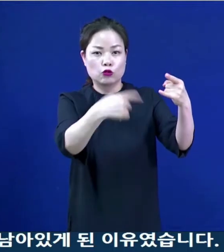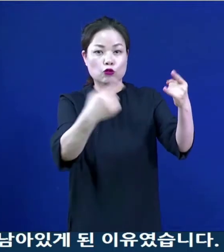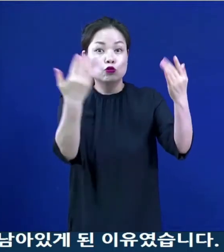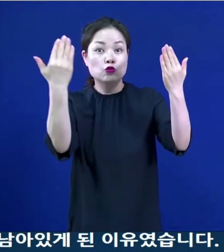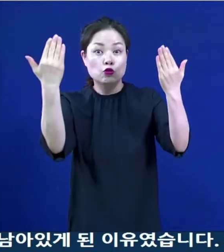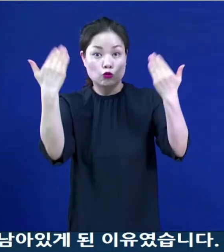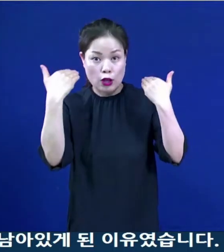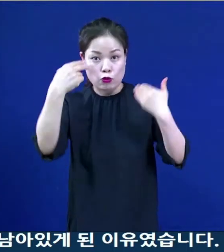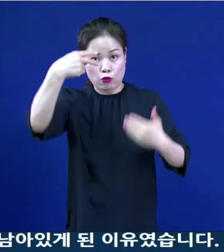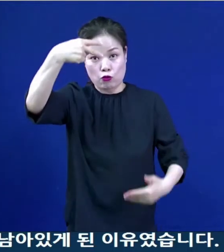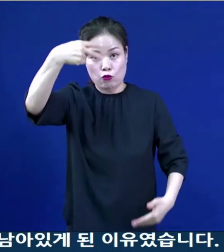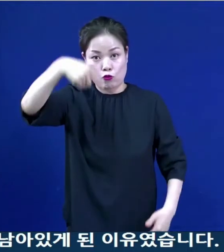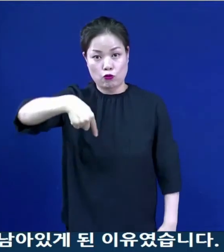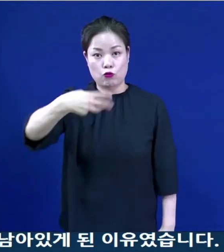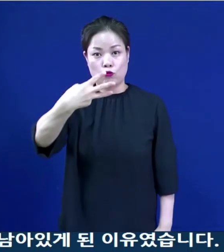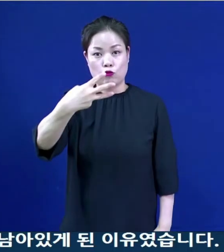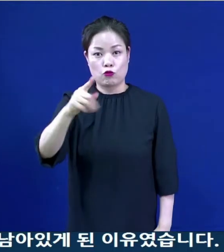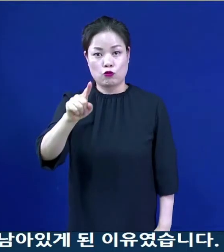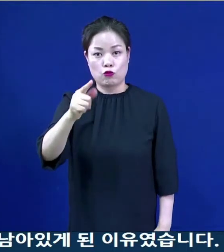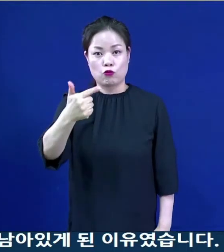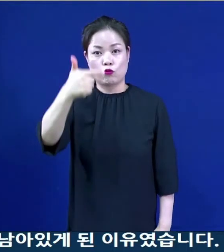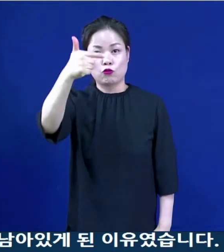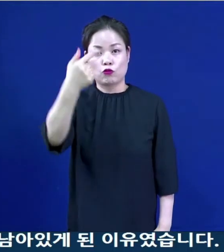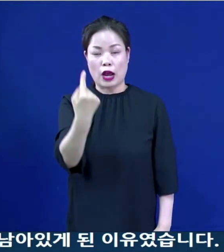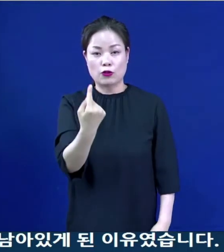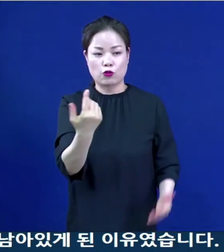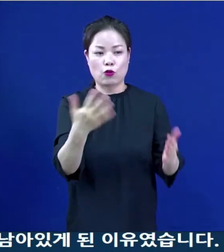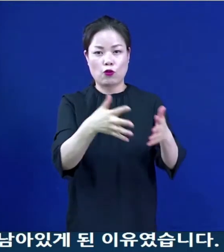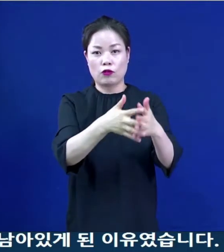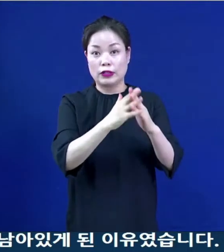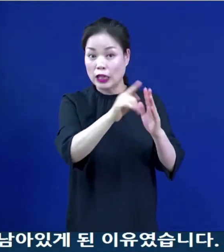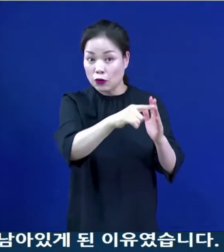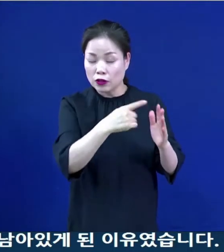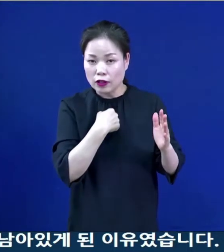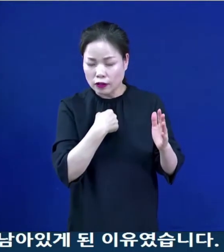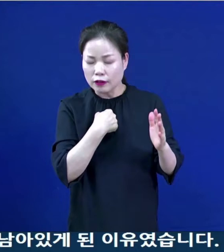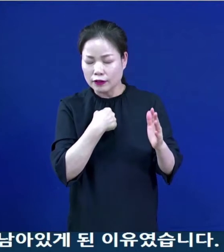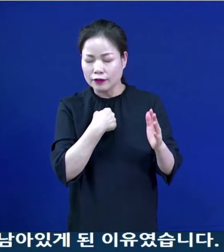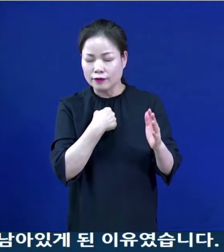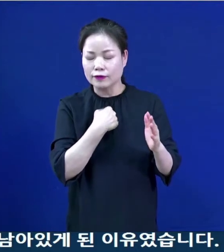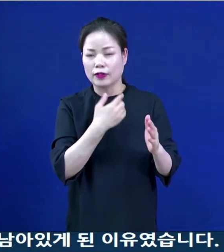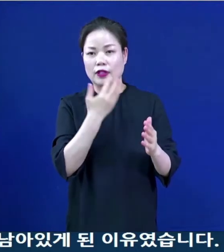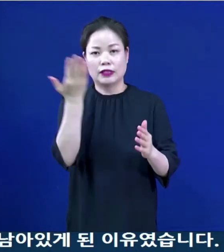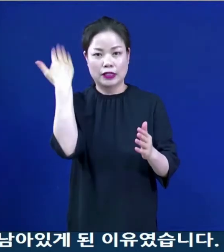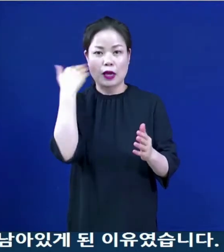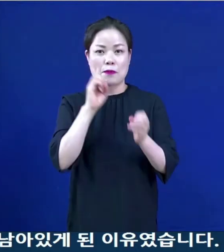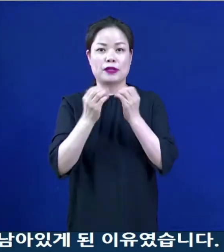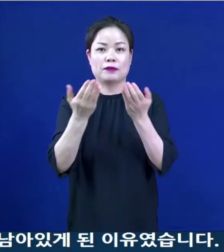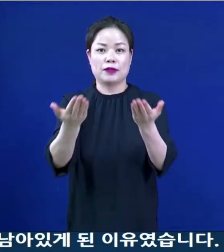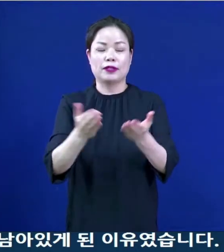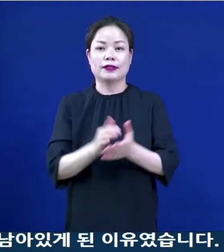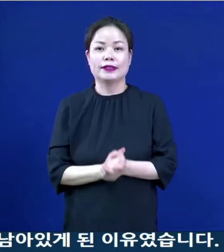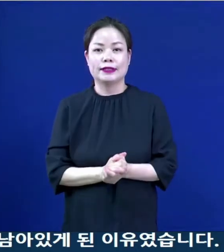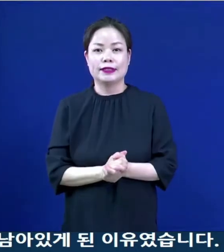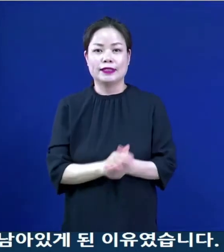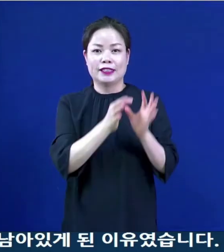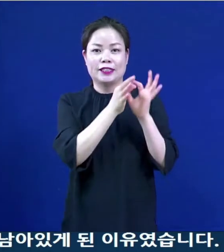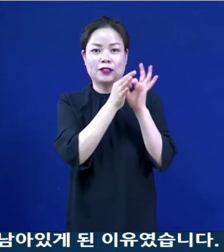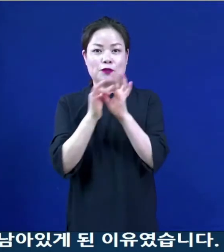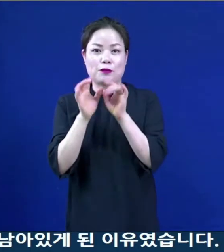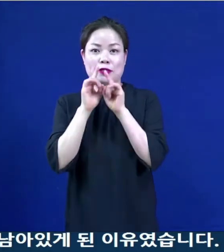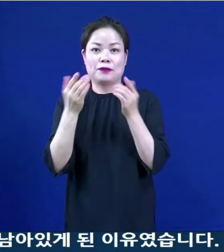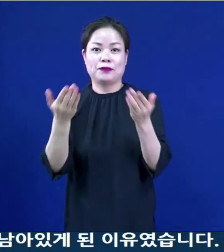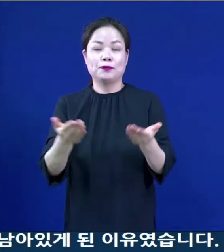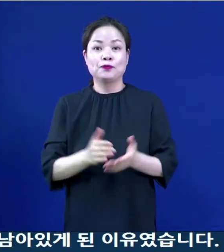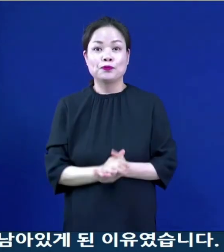세워서 사역을 했던 이야기를 빼놓을 수 없다, 이렇게 정리했습니다. 오늘은 이제 그 뒤를 이어가도록